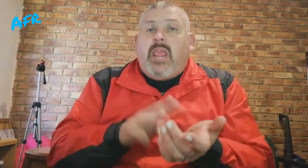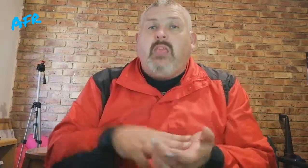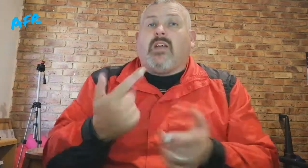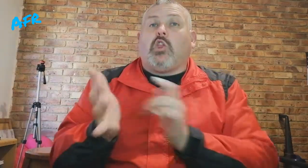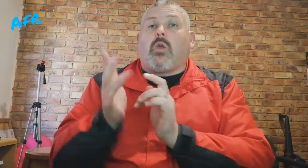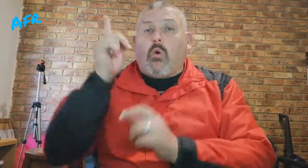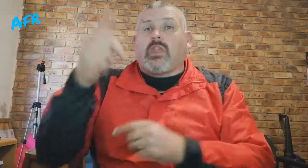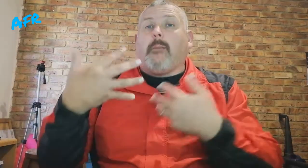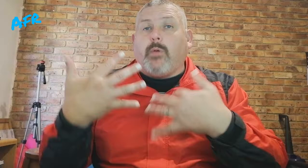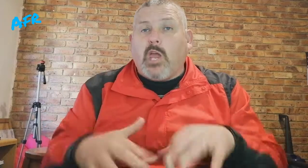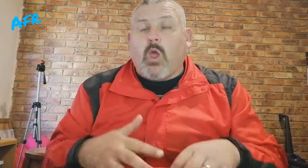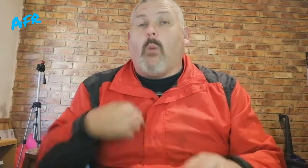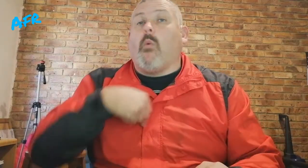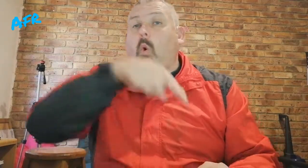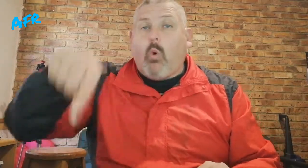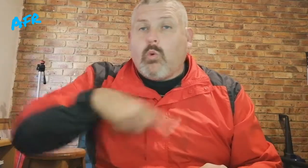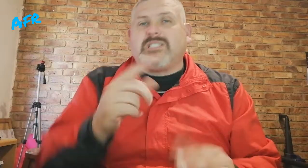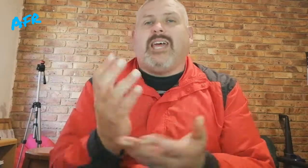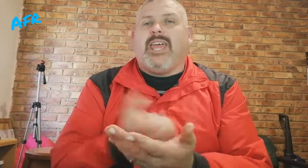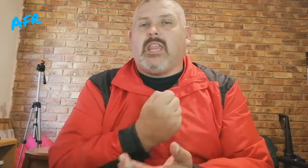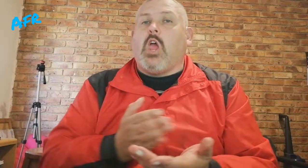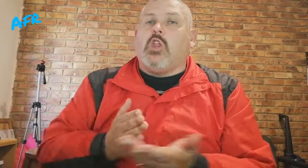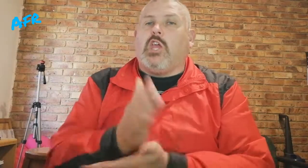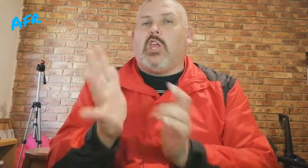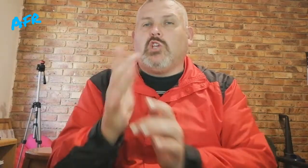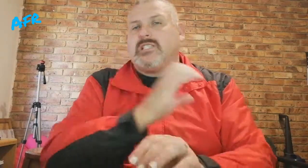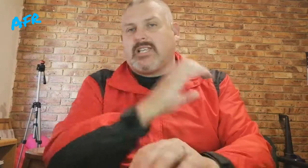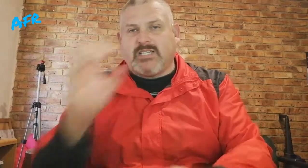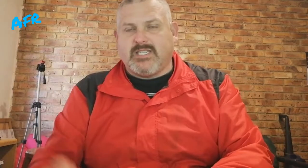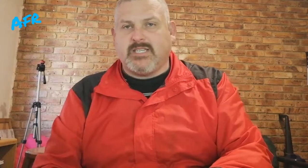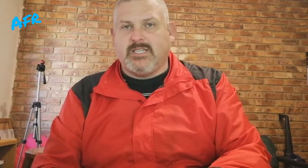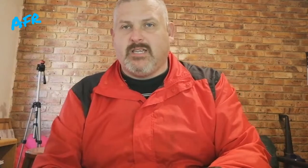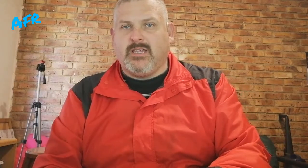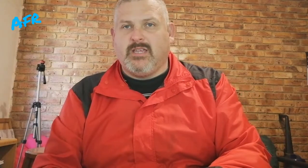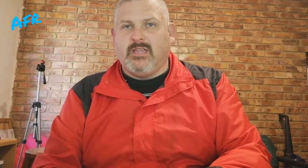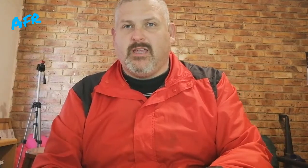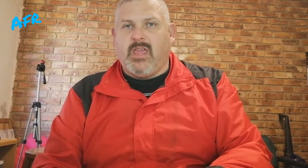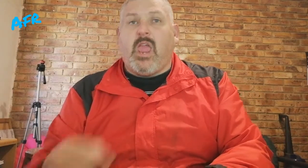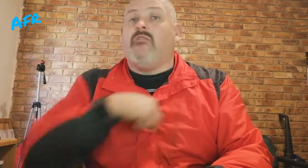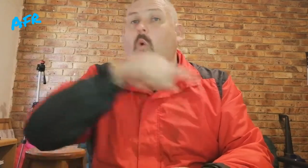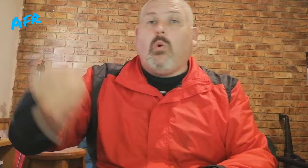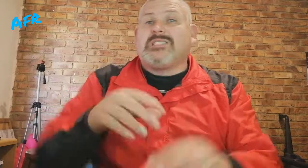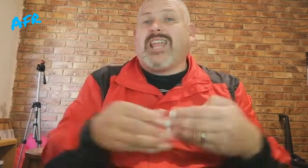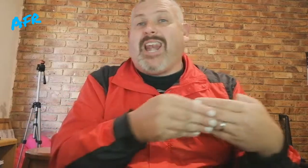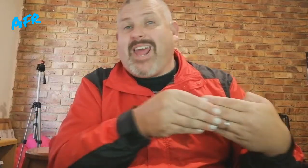manier wat God gebruik om ons te het deur Jesus Christus. En vir ons te